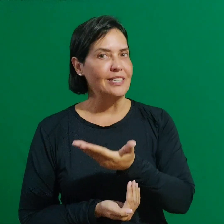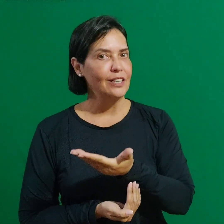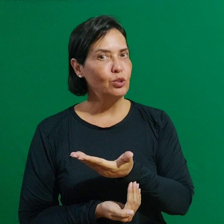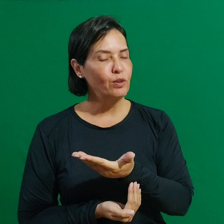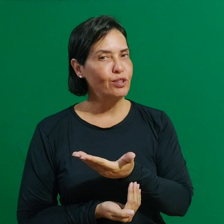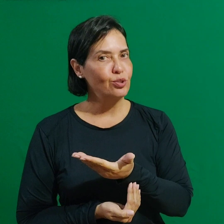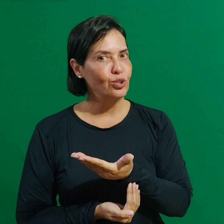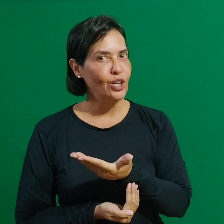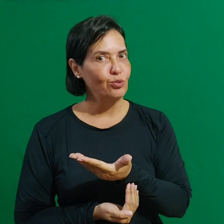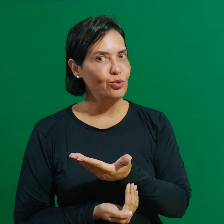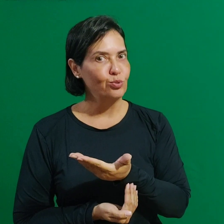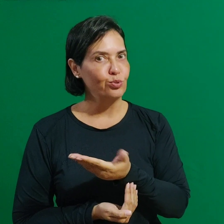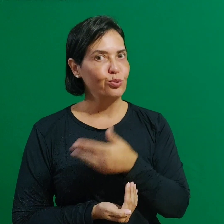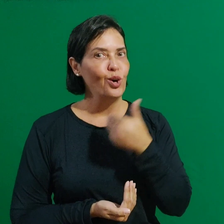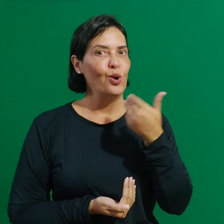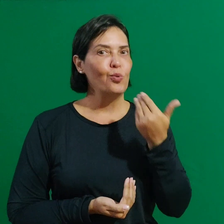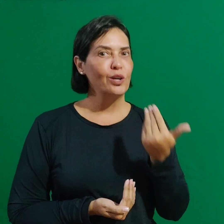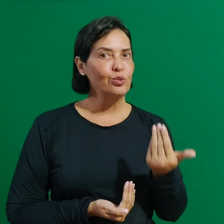formação do professor de aluno surdo, o aluno